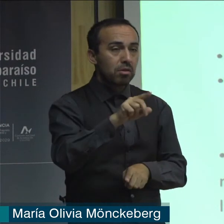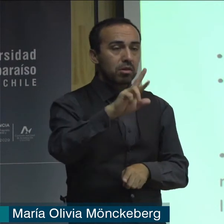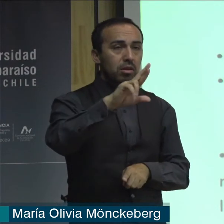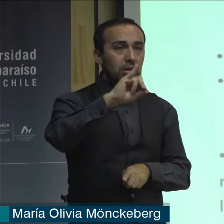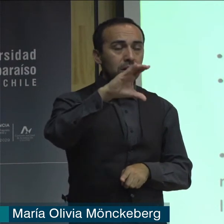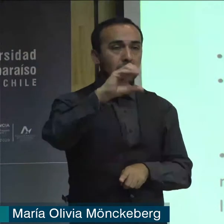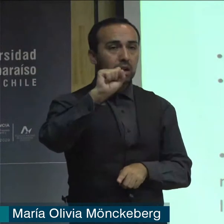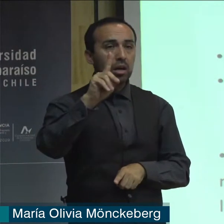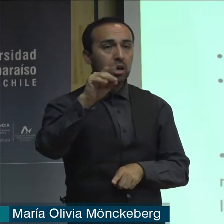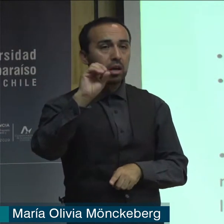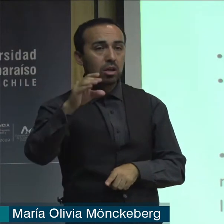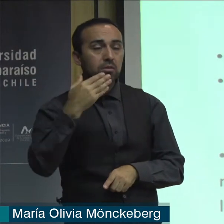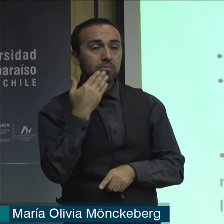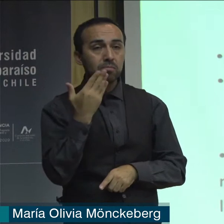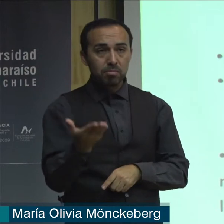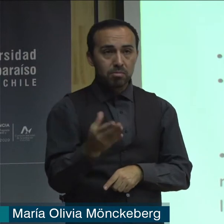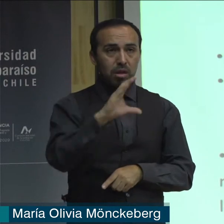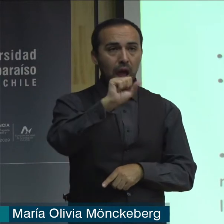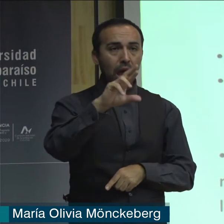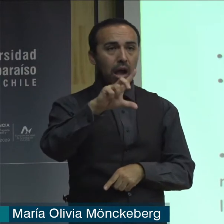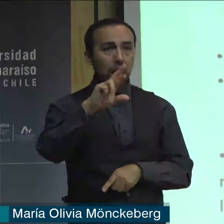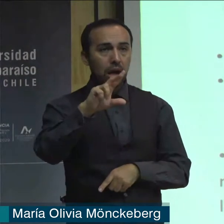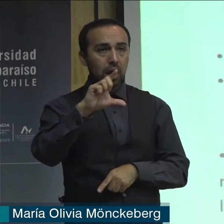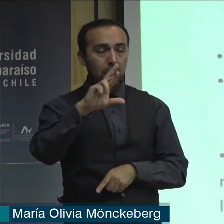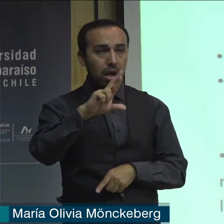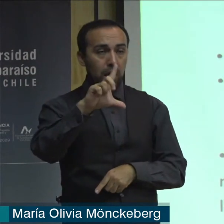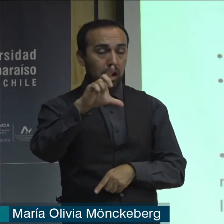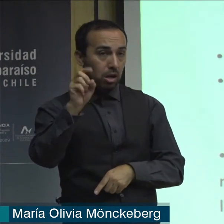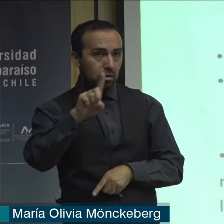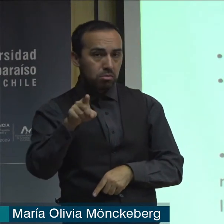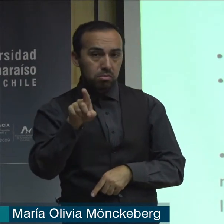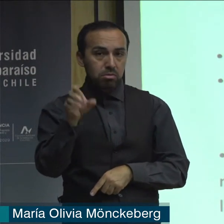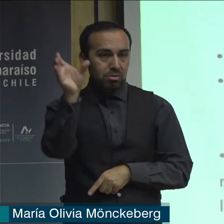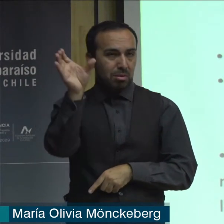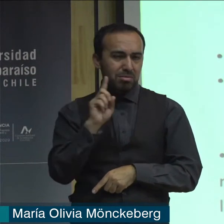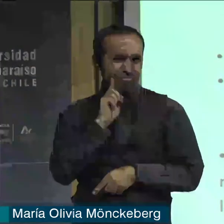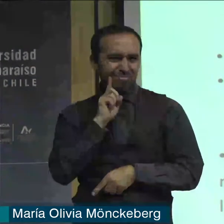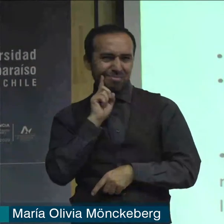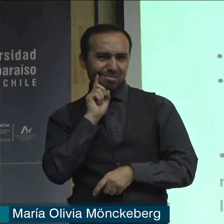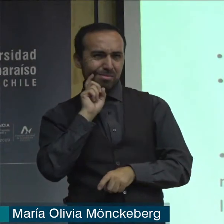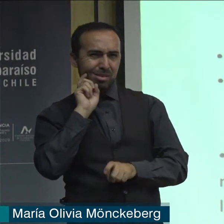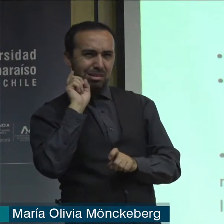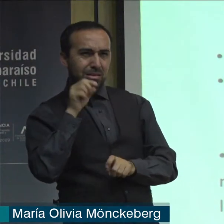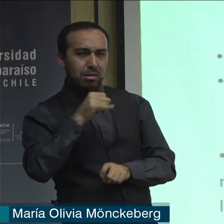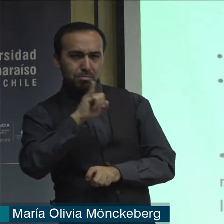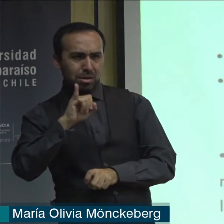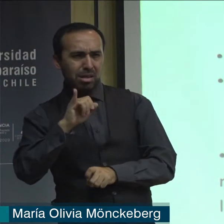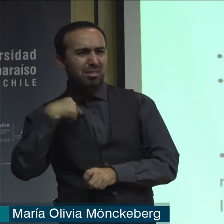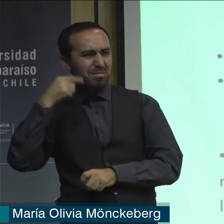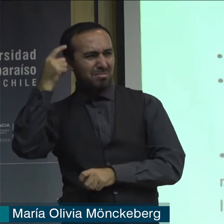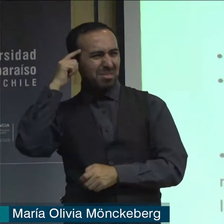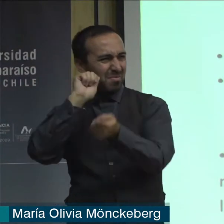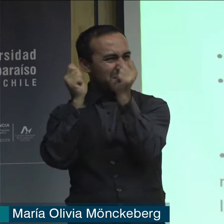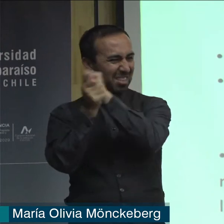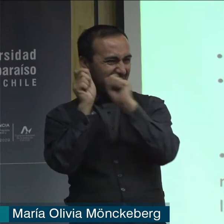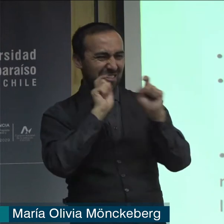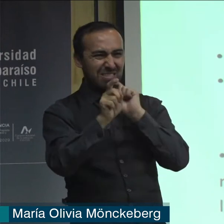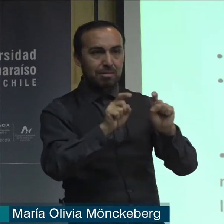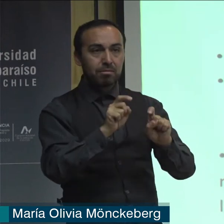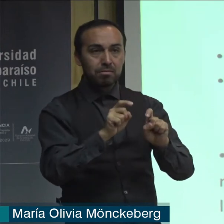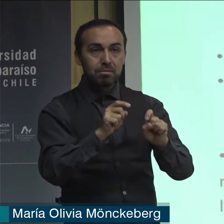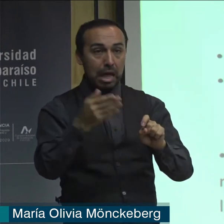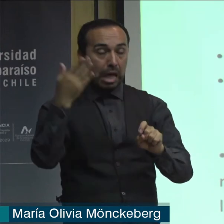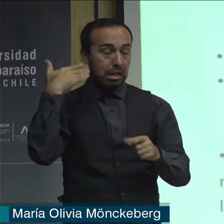el propio Carlos massad que terminó siendo crítico de lo que se había implementado ahí